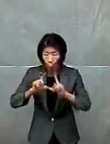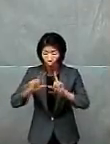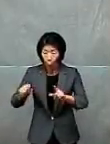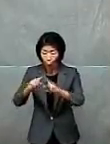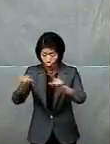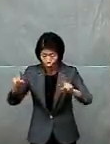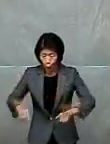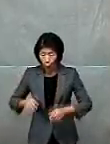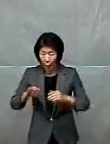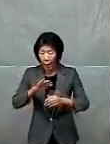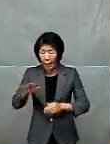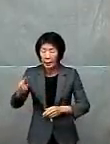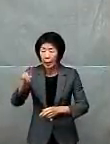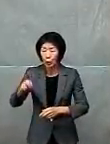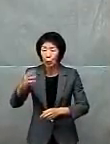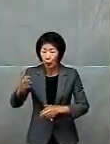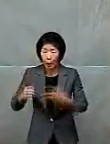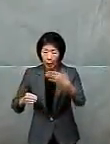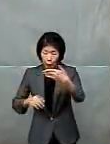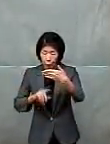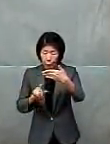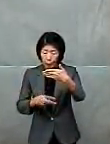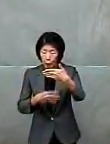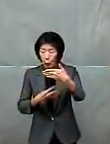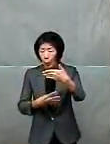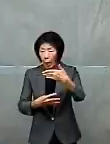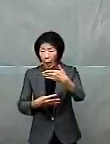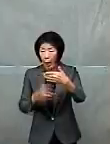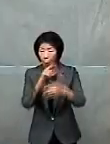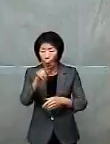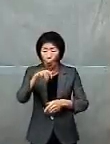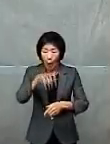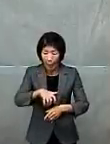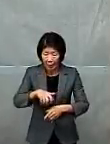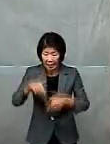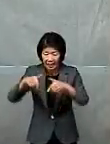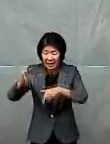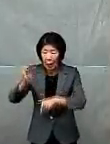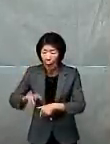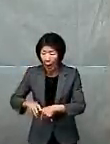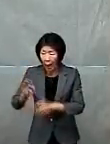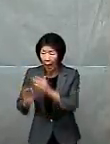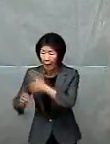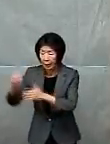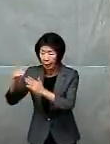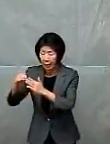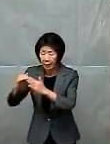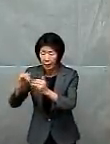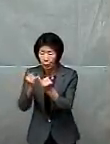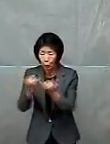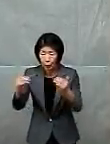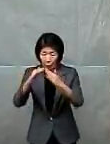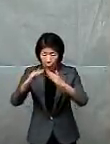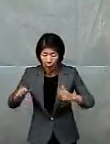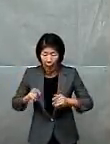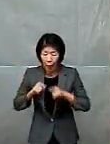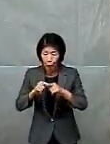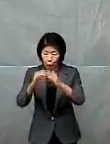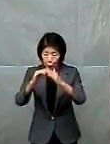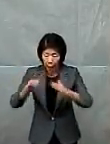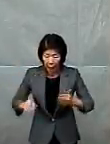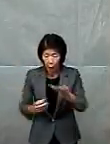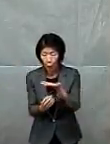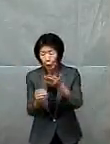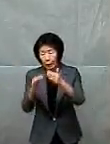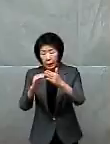24年9月4日大江町、西川町、朝日町の女性の会への入会のしおり印刷